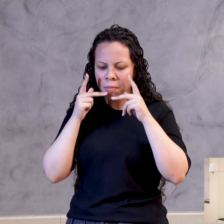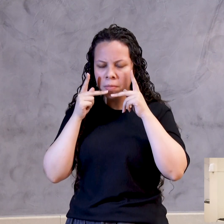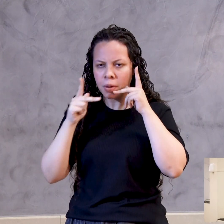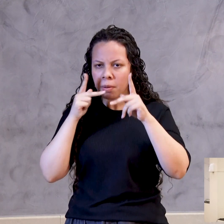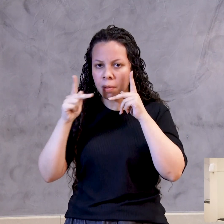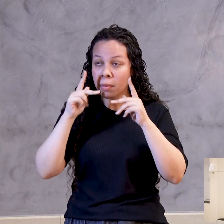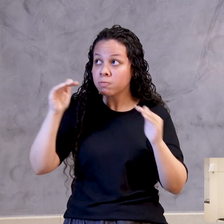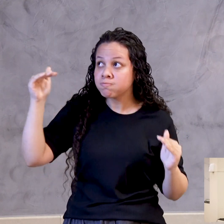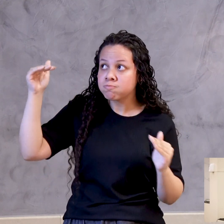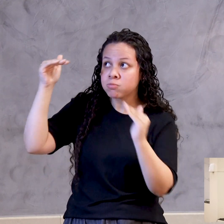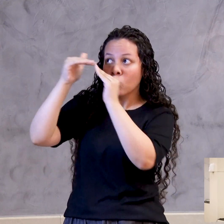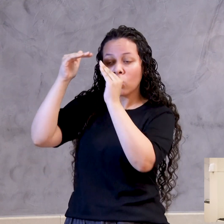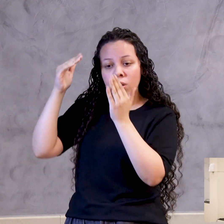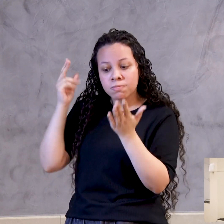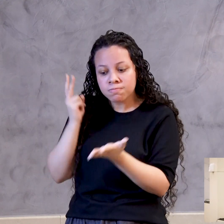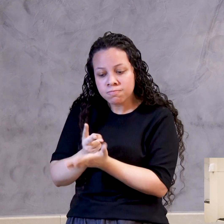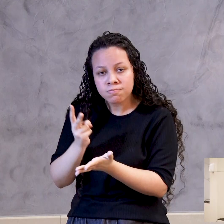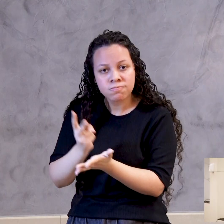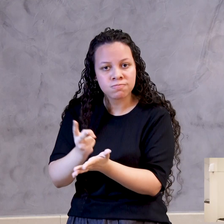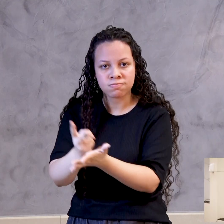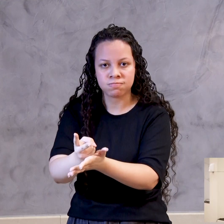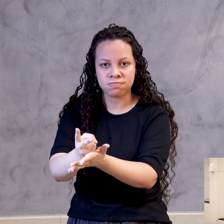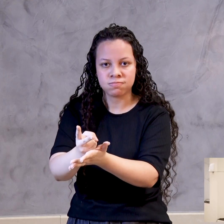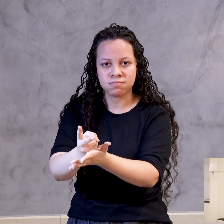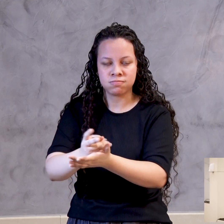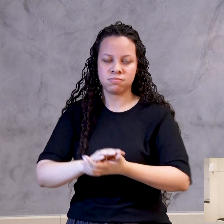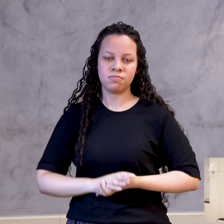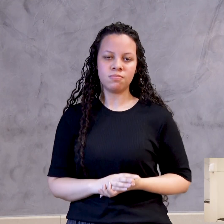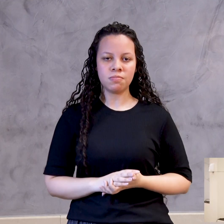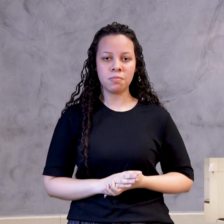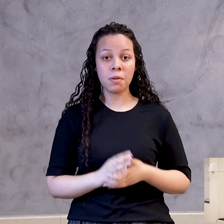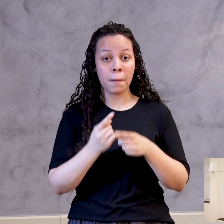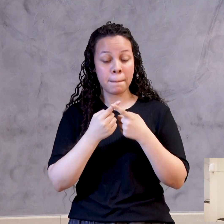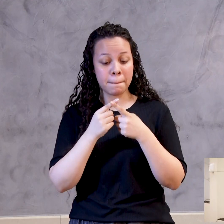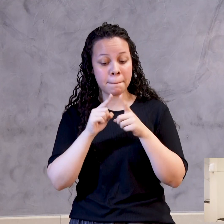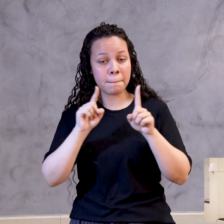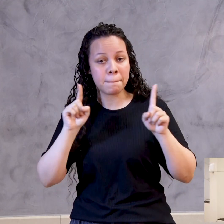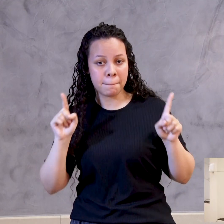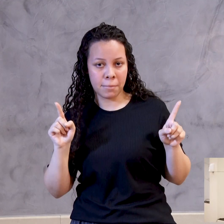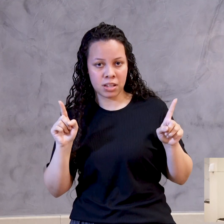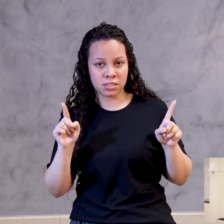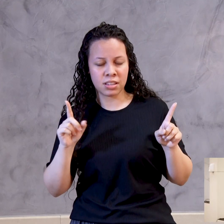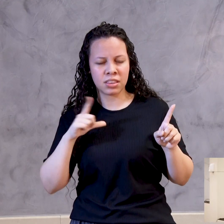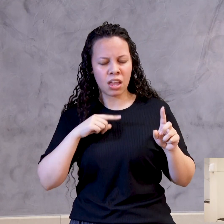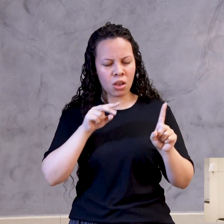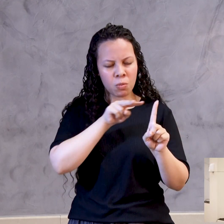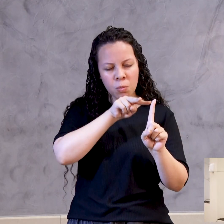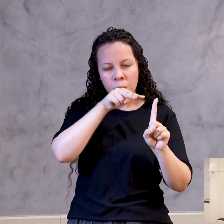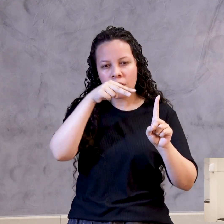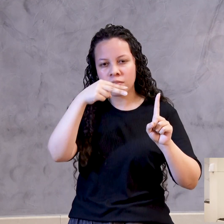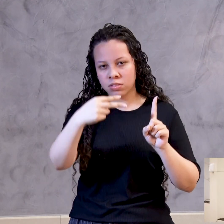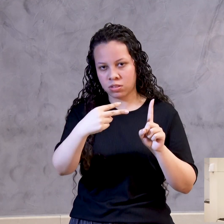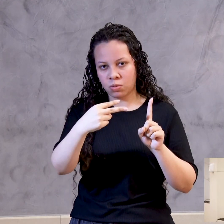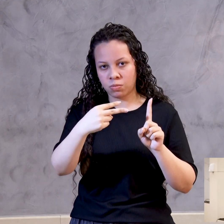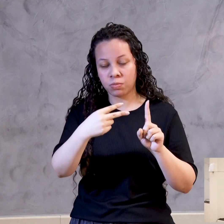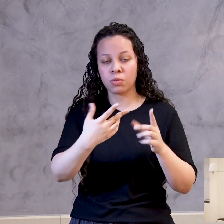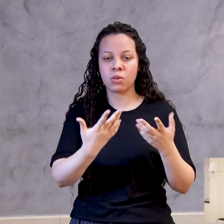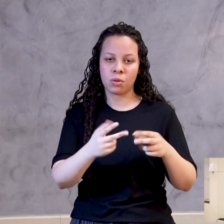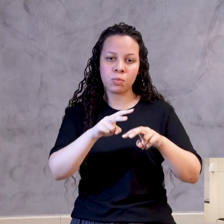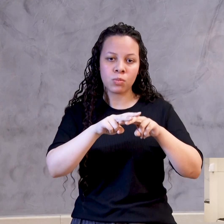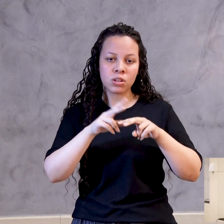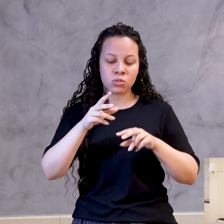todos os tempos. Mas tem havido essa visão, e por isso nós tomamos na semana